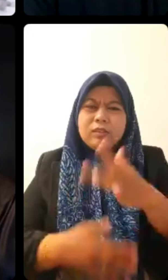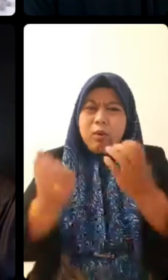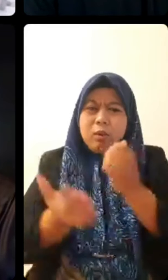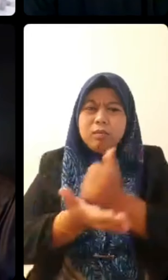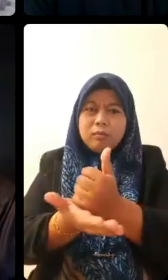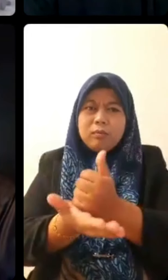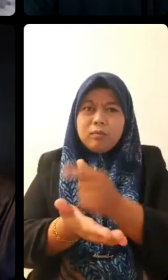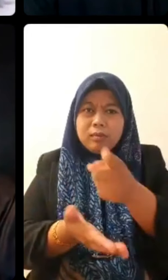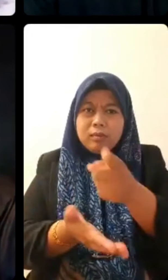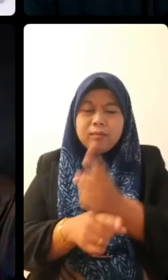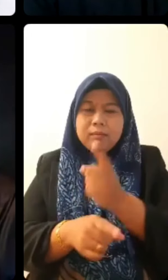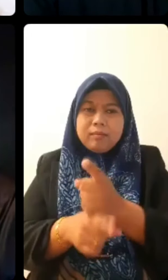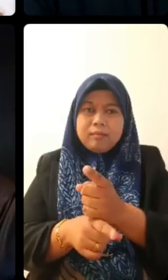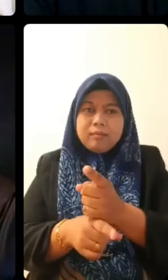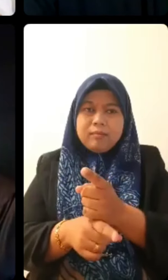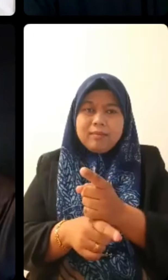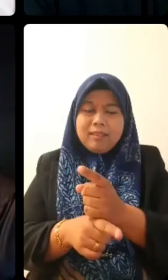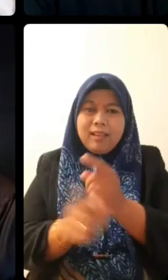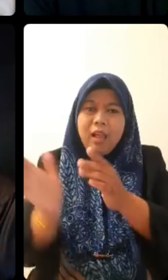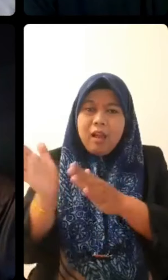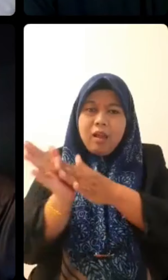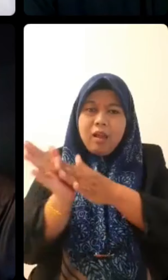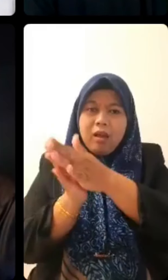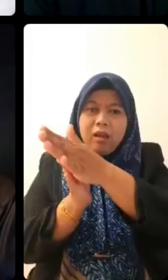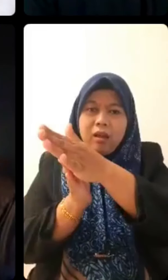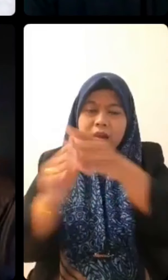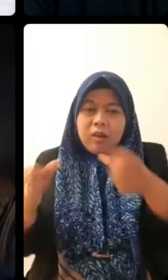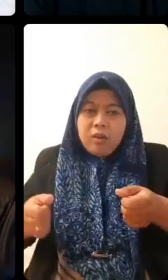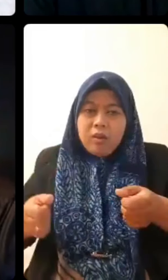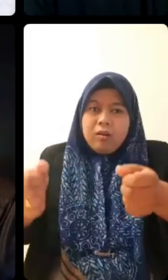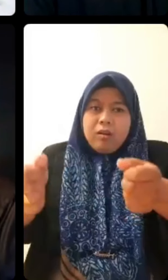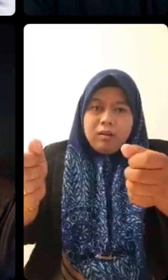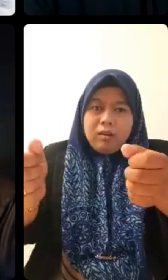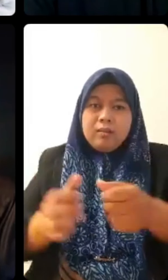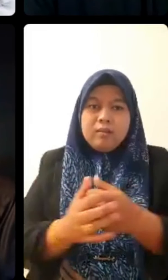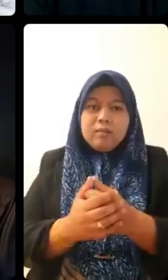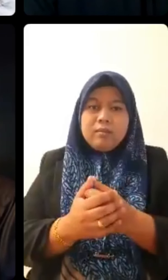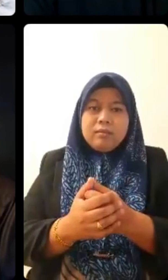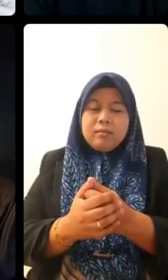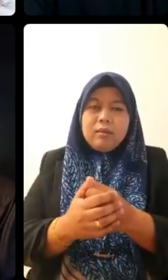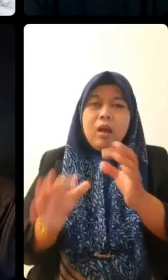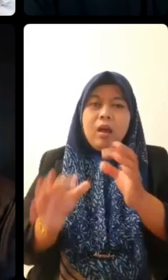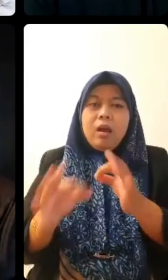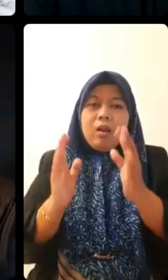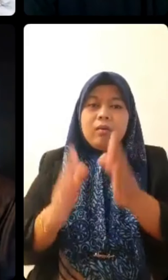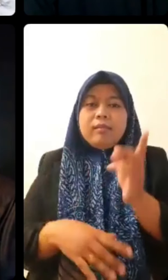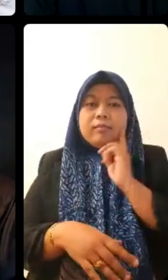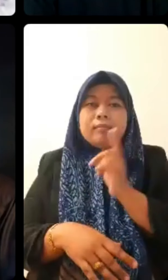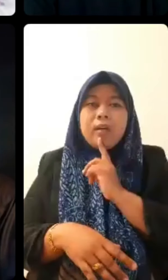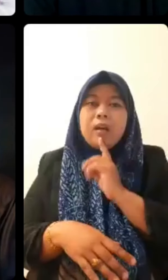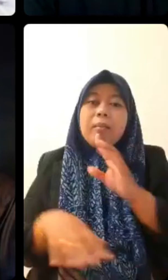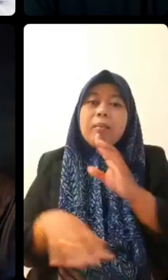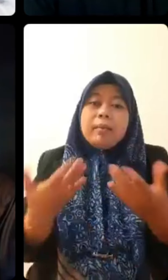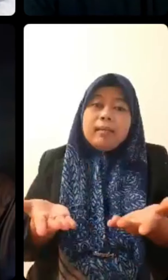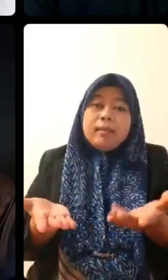apa ke, naik ram ke, kita akan bantu. Tetapi orang pekak, apa yang kita bantu?